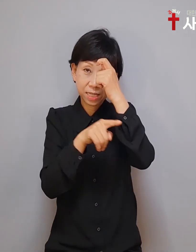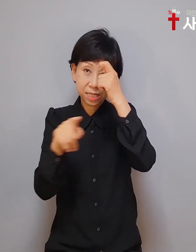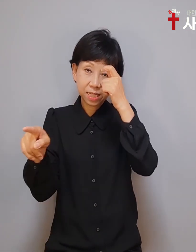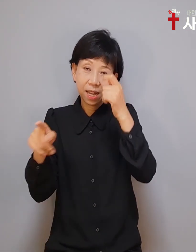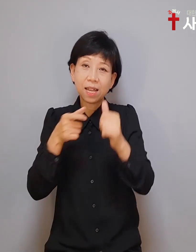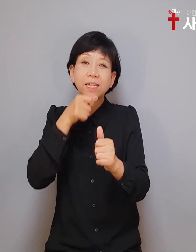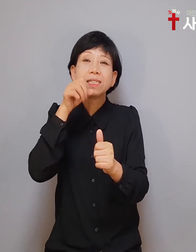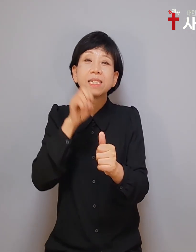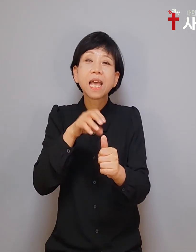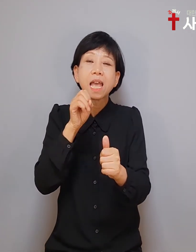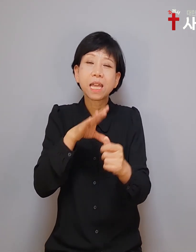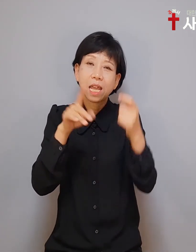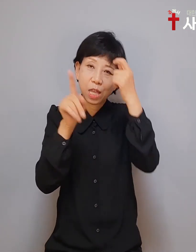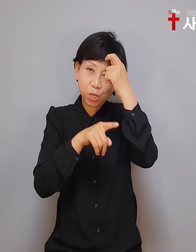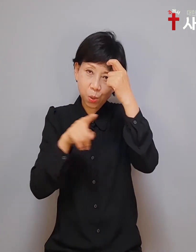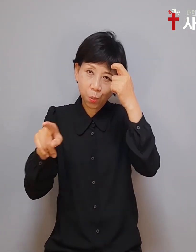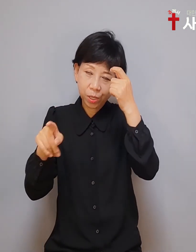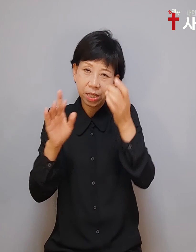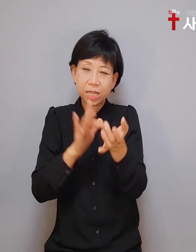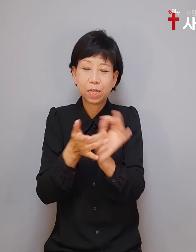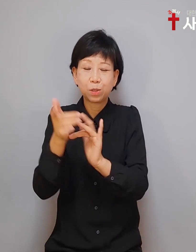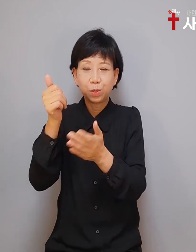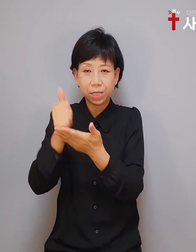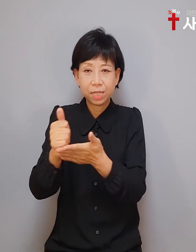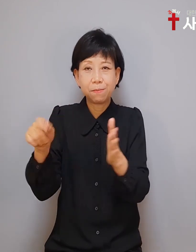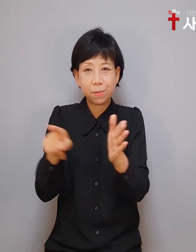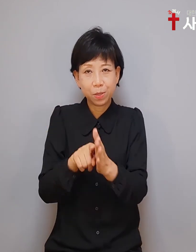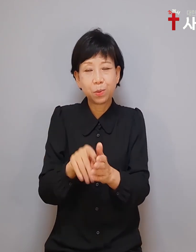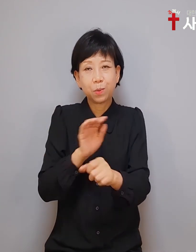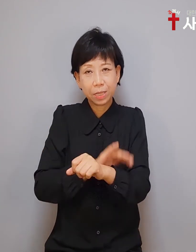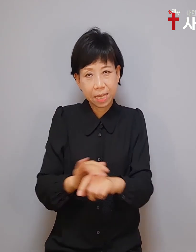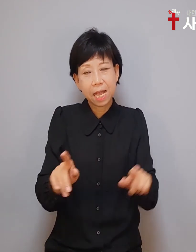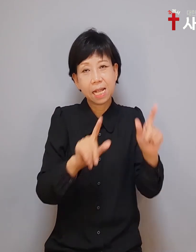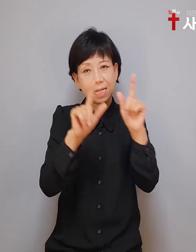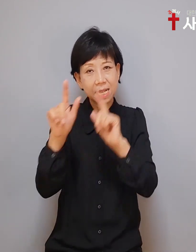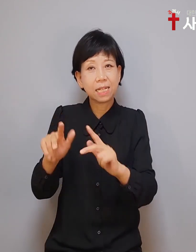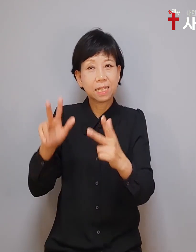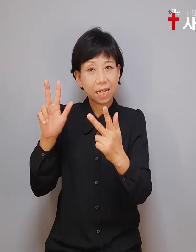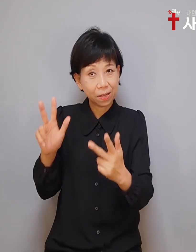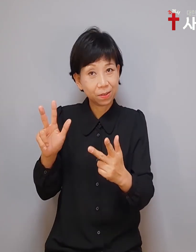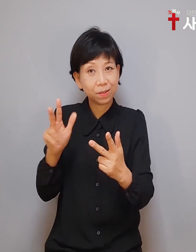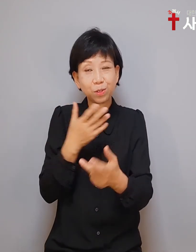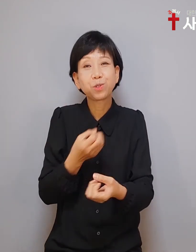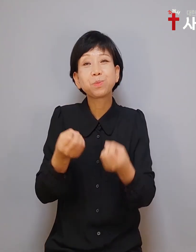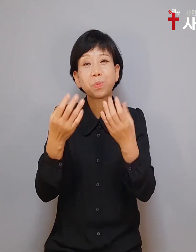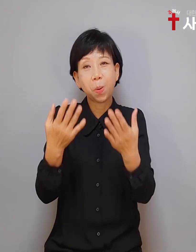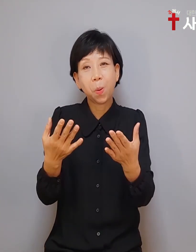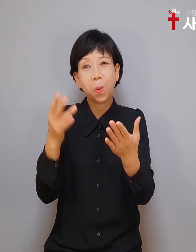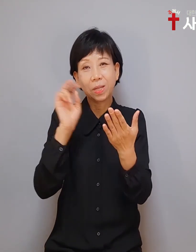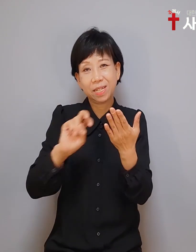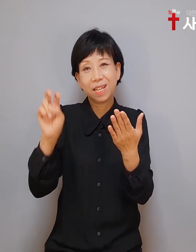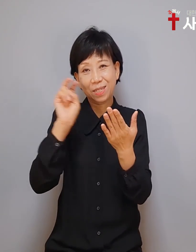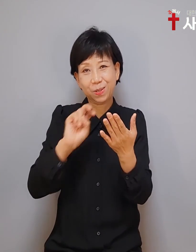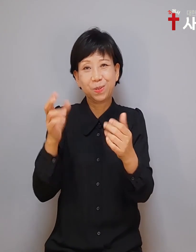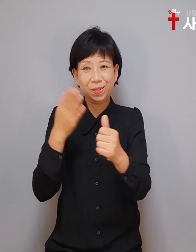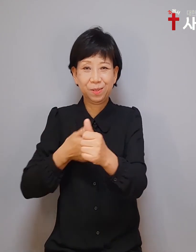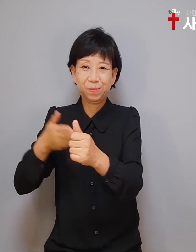예수님 믿고 잘 살겠습니다. 이런 각오가 있거든요. 우리 같이 축복합니다. 우리